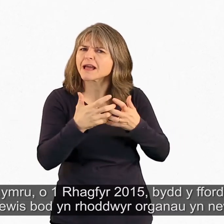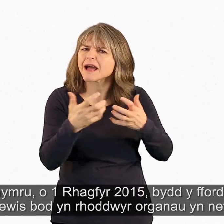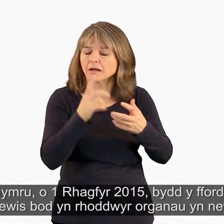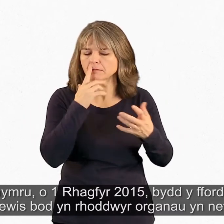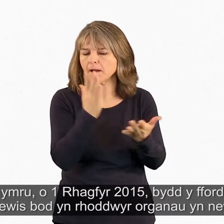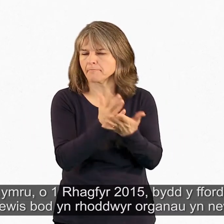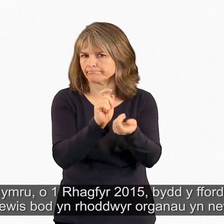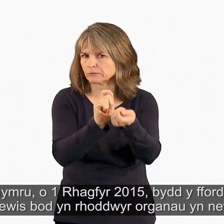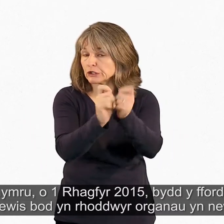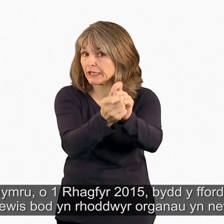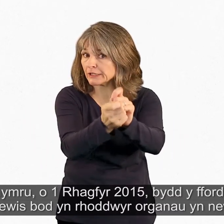newid.